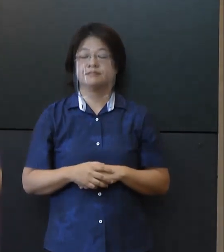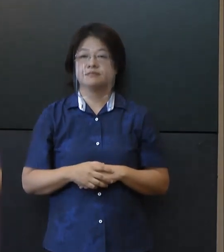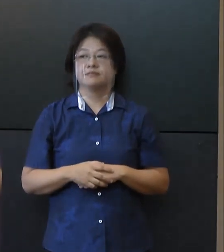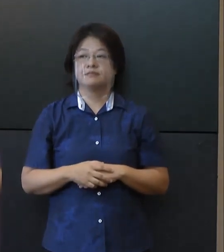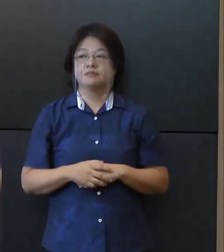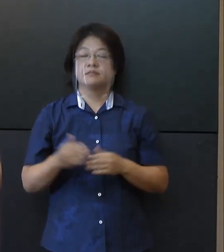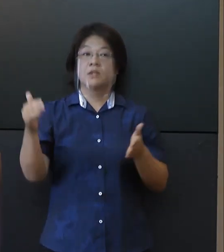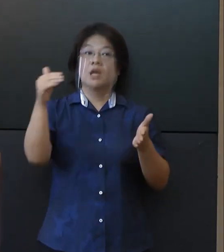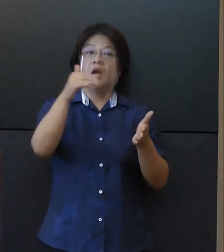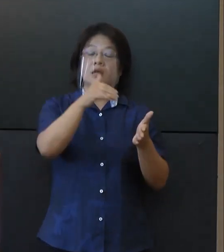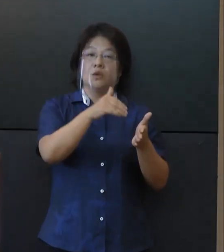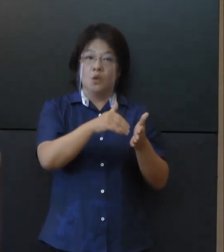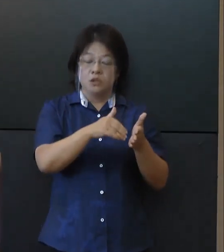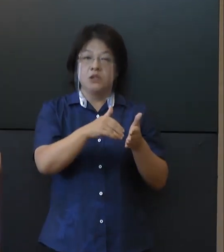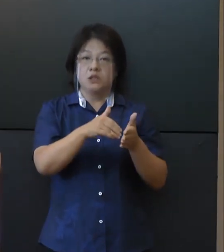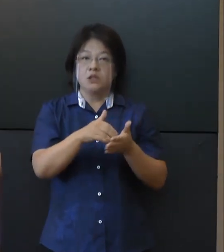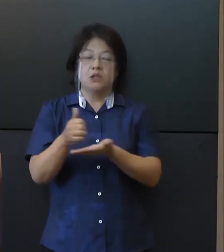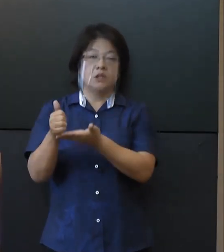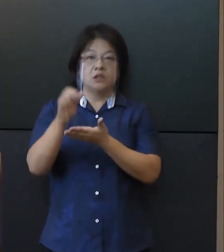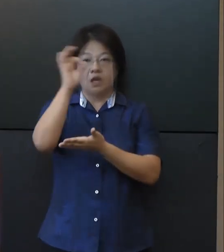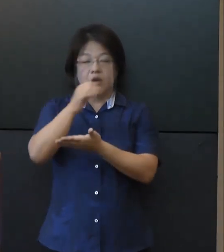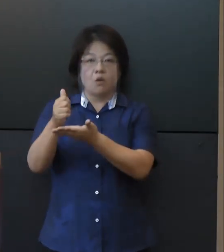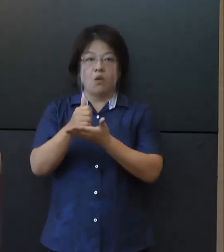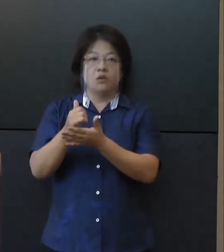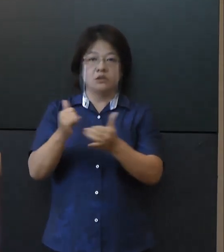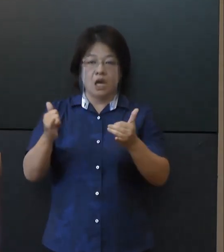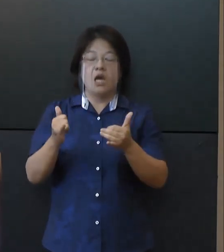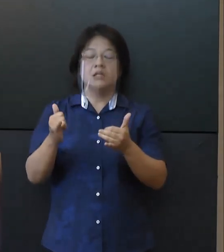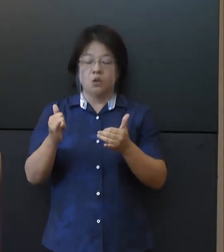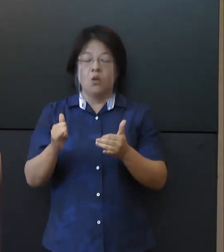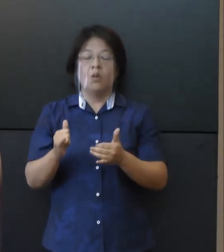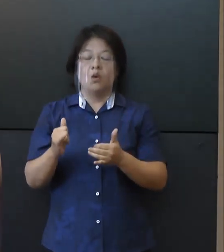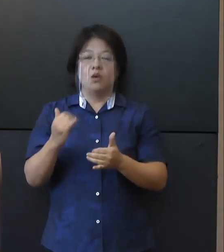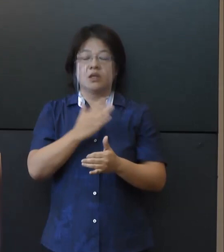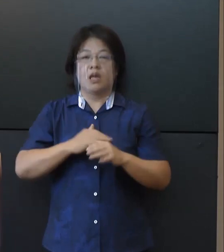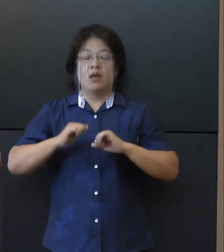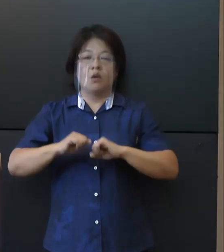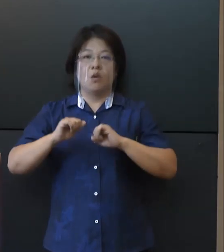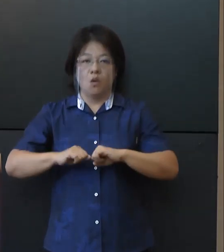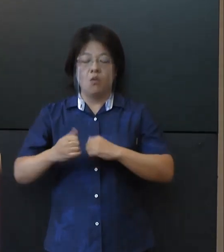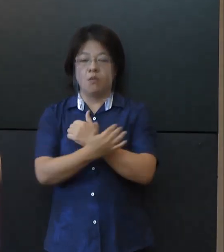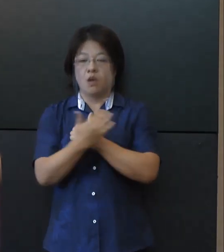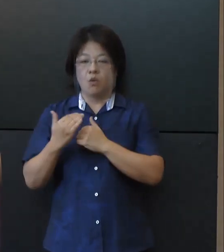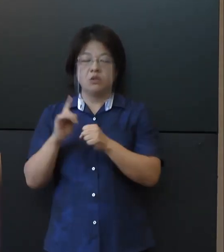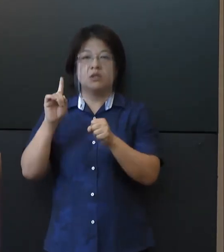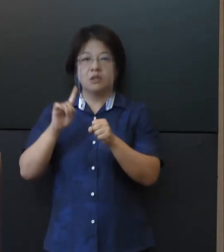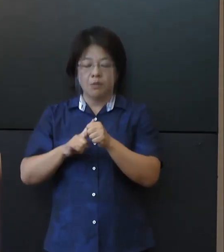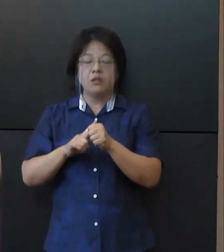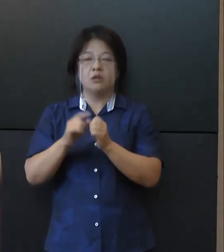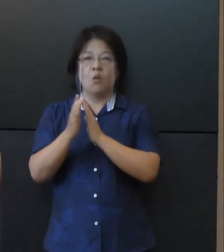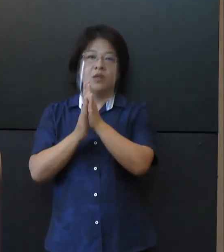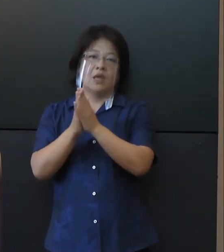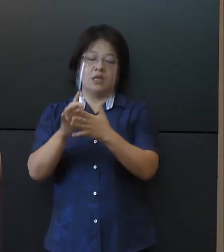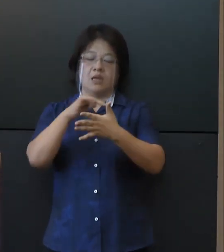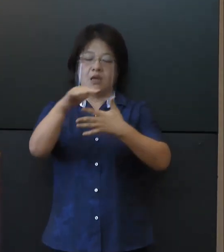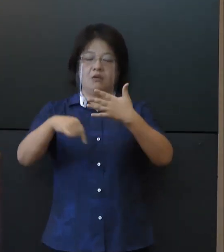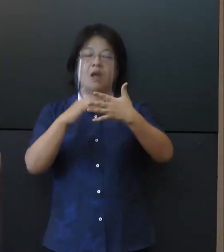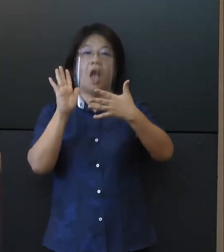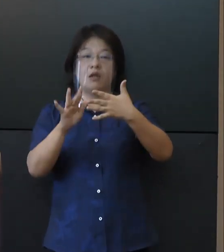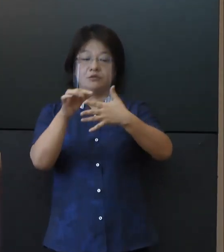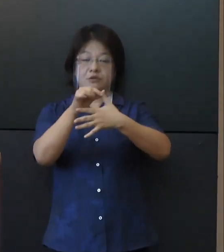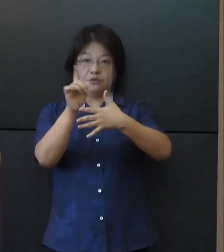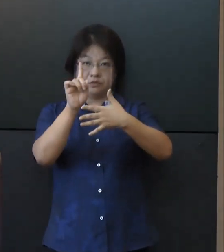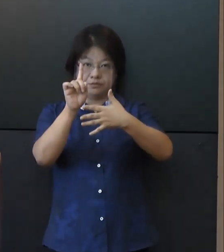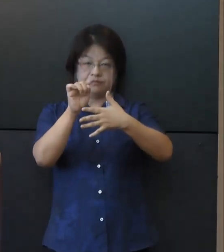結びに、旅行者ご自身の健康を守るためにも旅行者の皆様に5つのお願いがございます。1つ